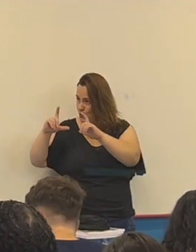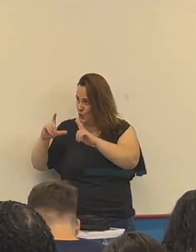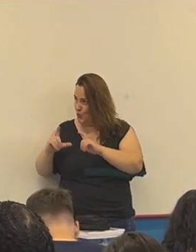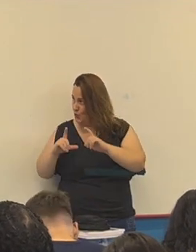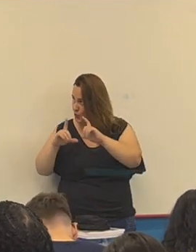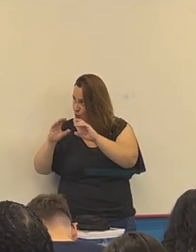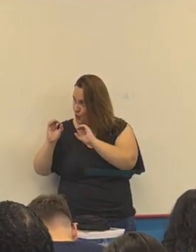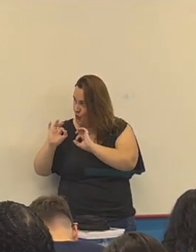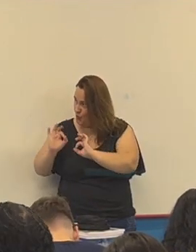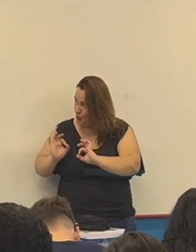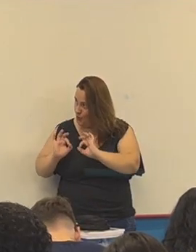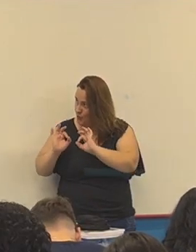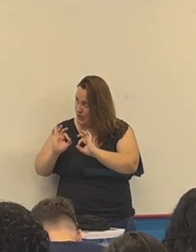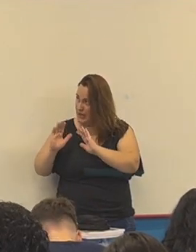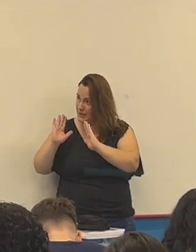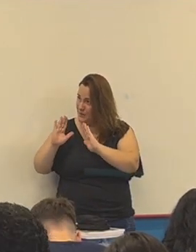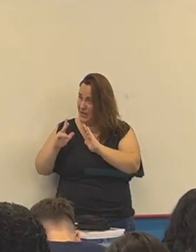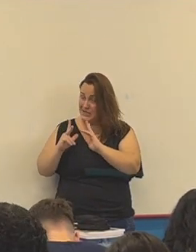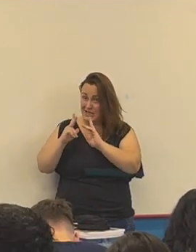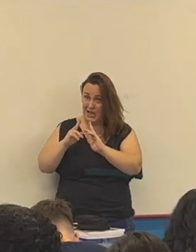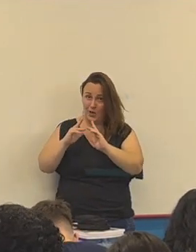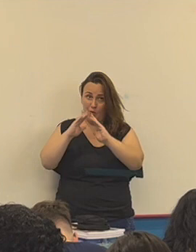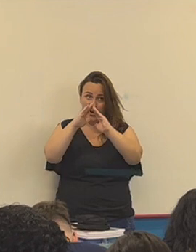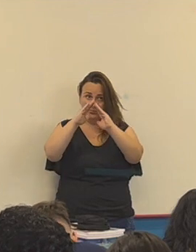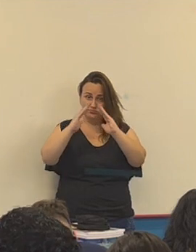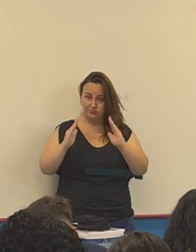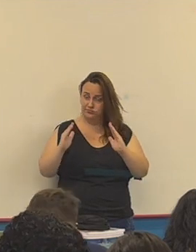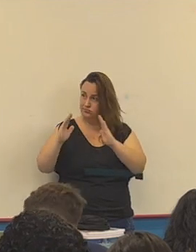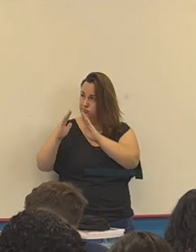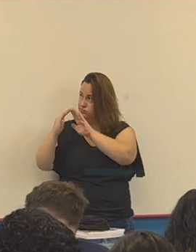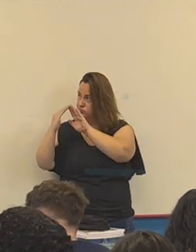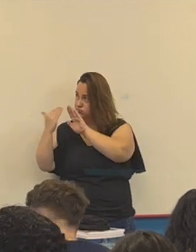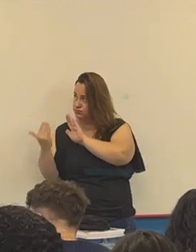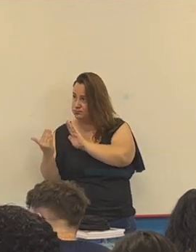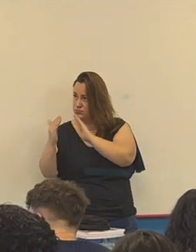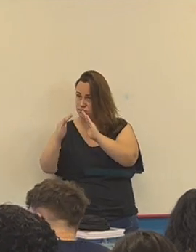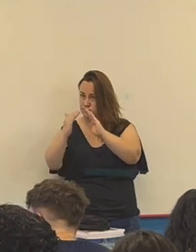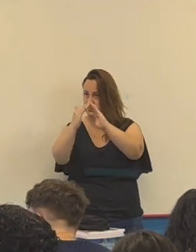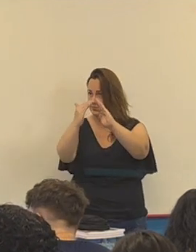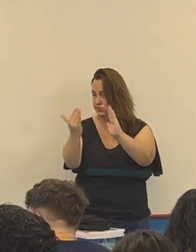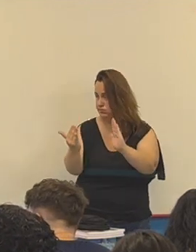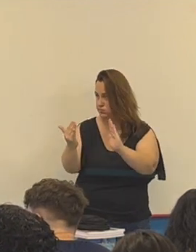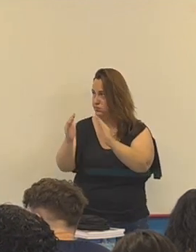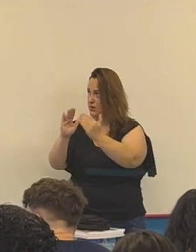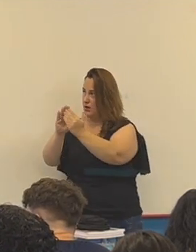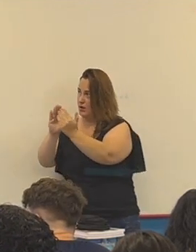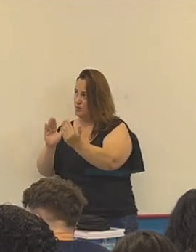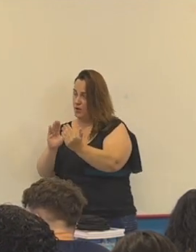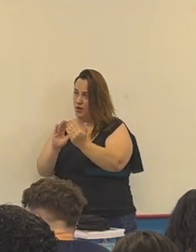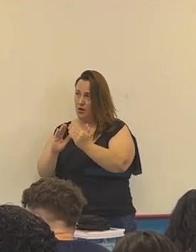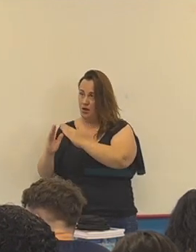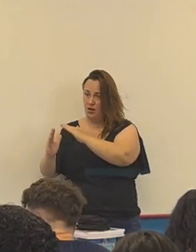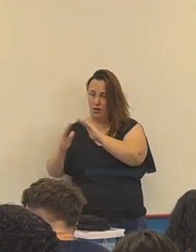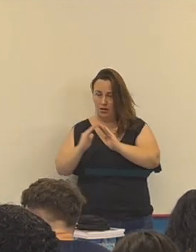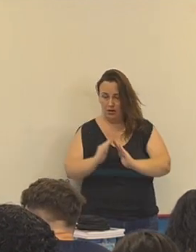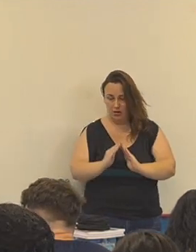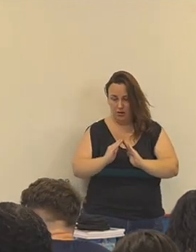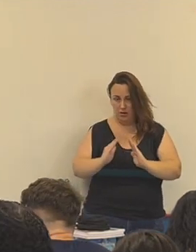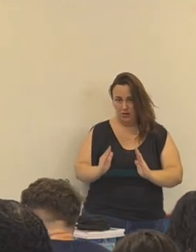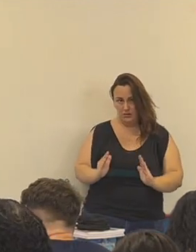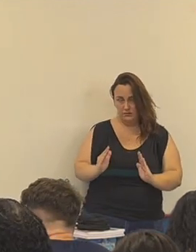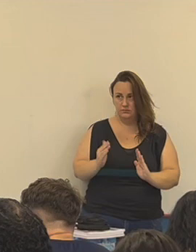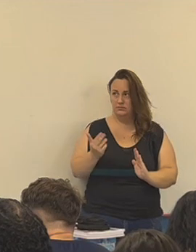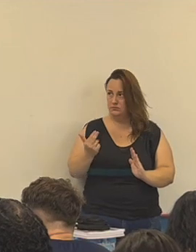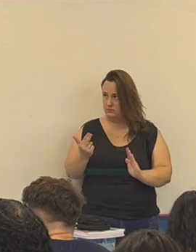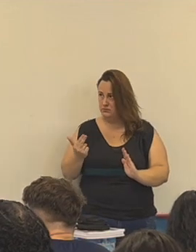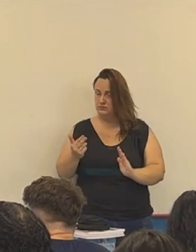tem... Essas mesmas estruturas góticas aqui, tem aqui na lateral, então por dentro tem aqui como se fosse a